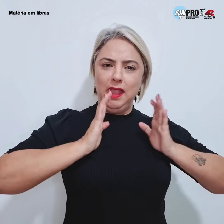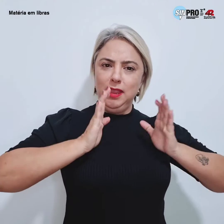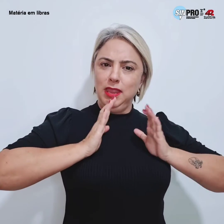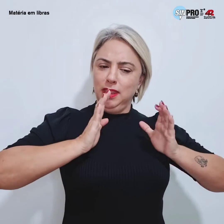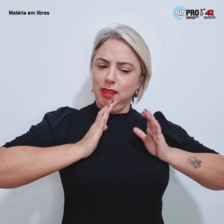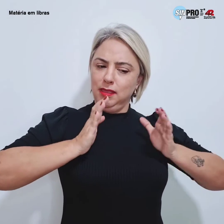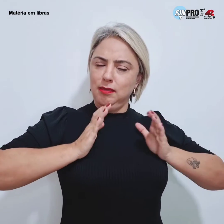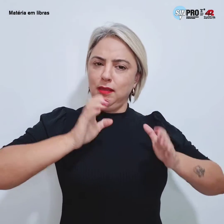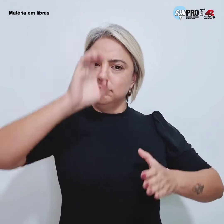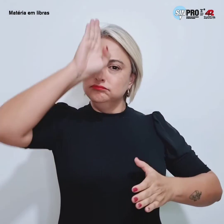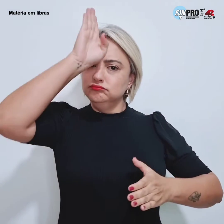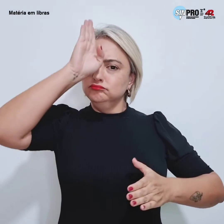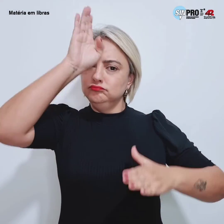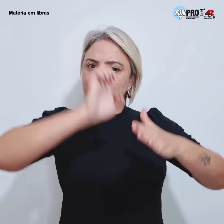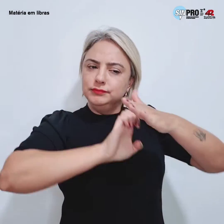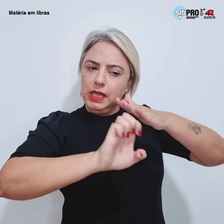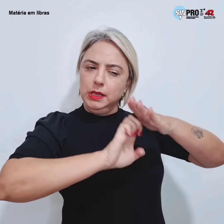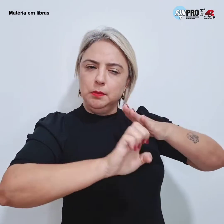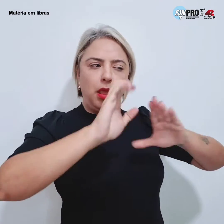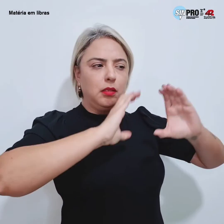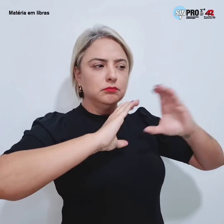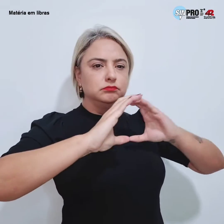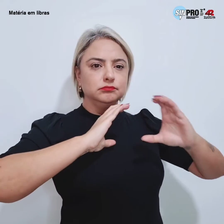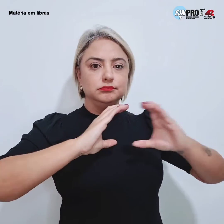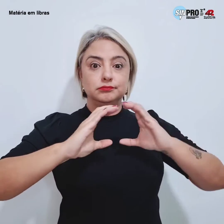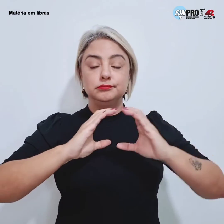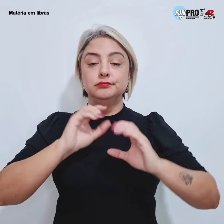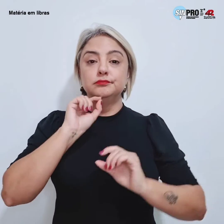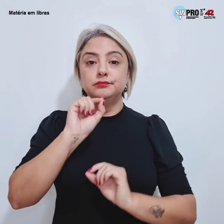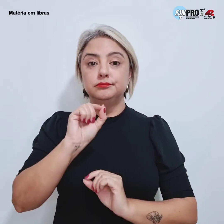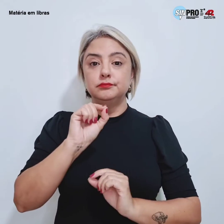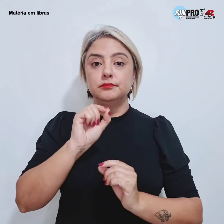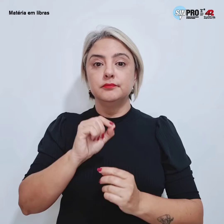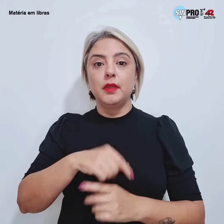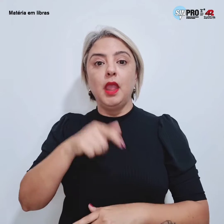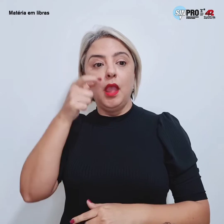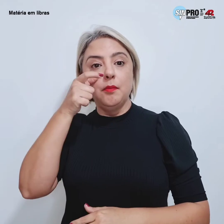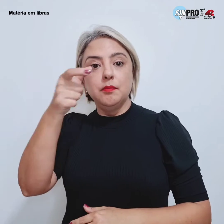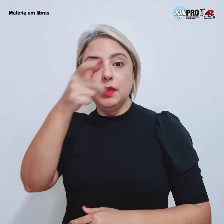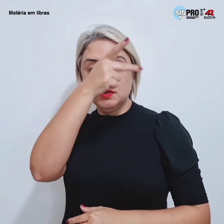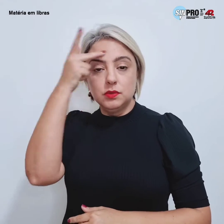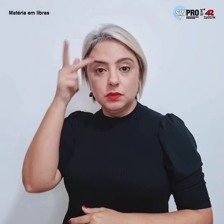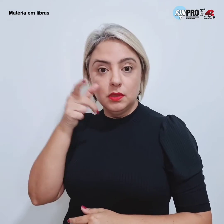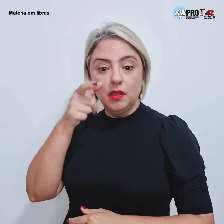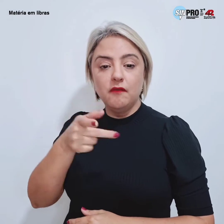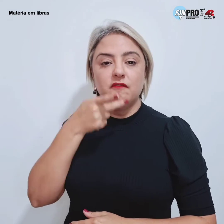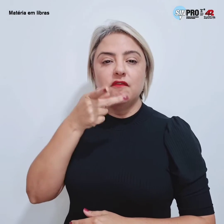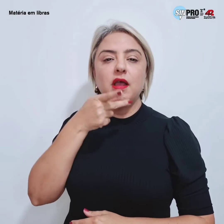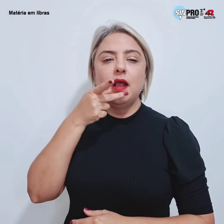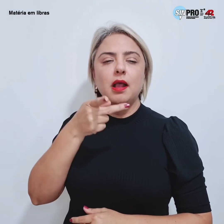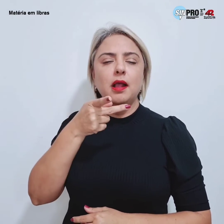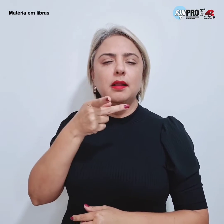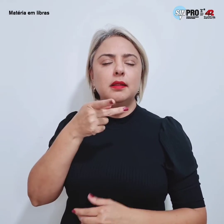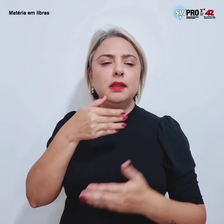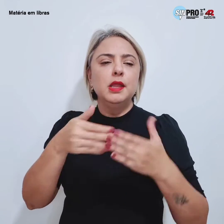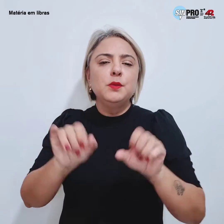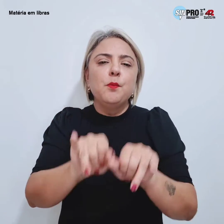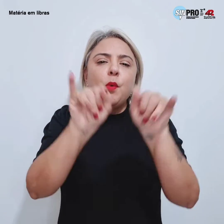de comunicação, no que diz respeito à audiência, ditam desde banalidades, como a roupa